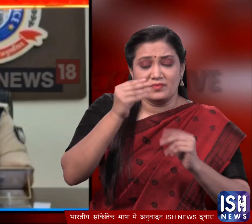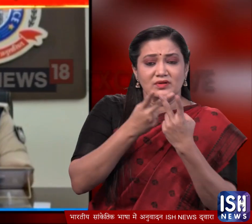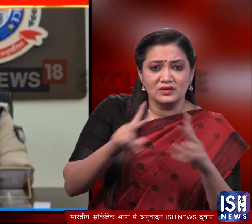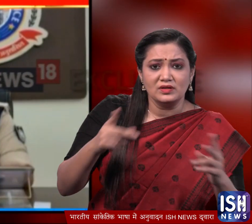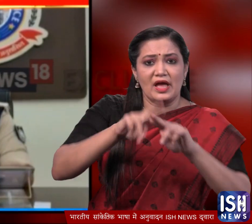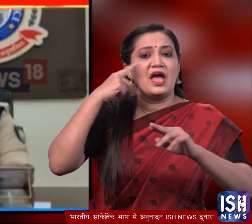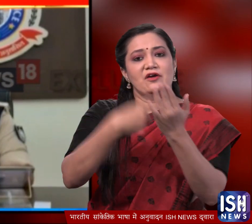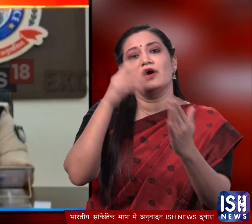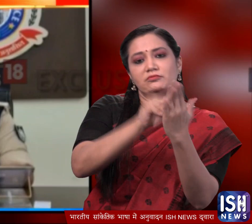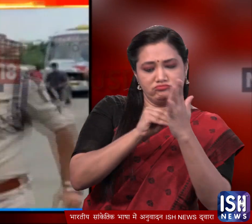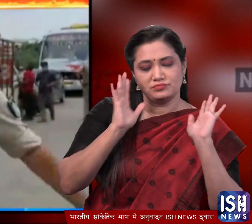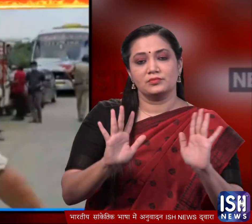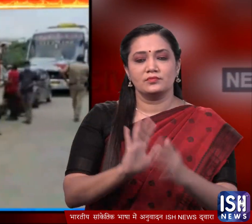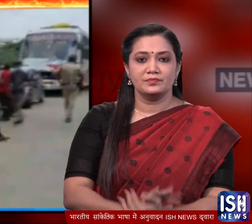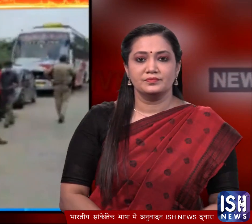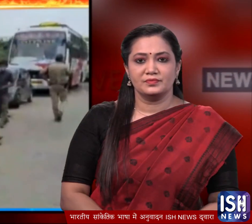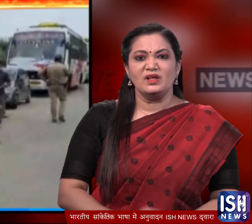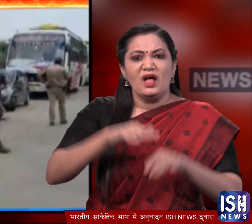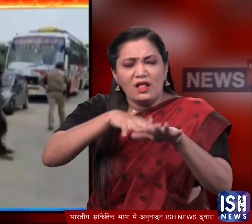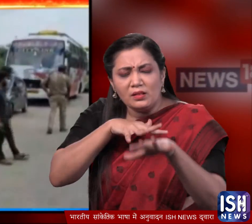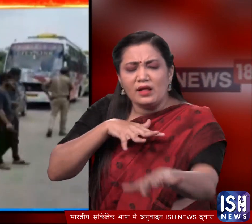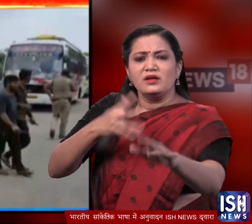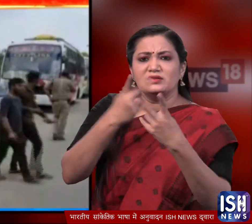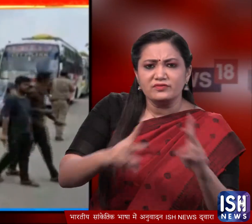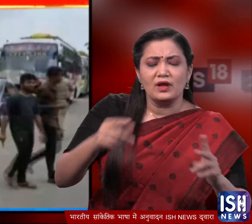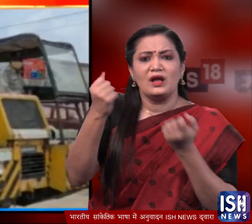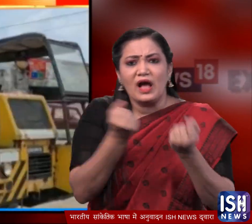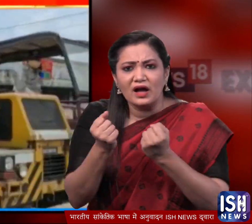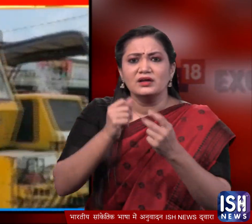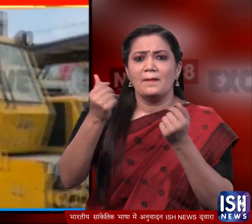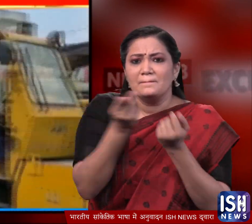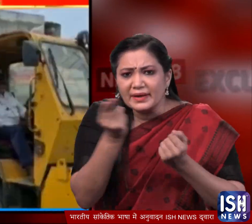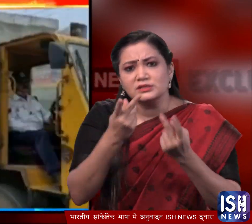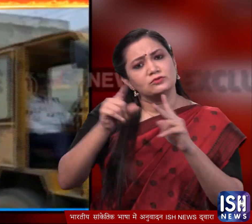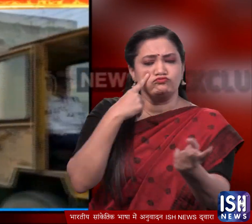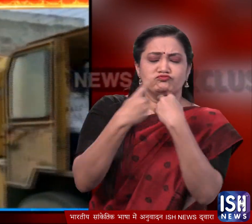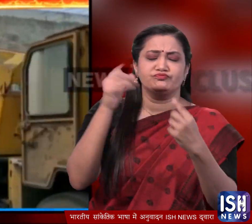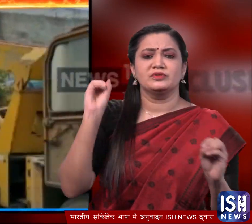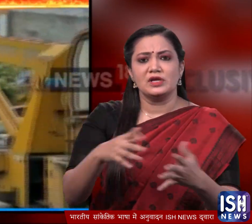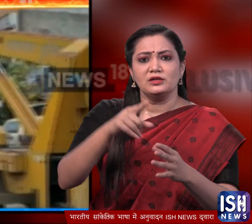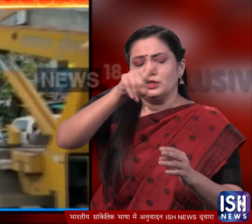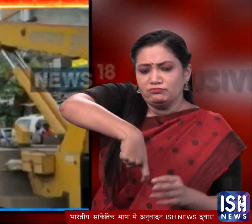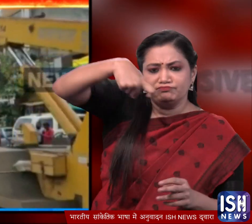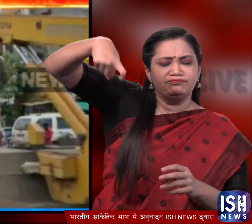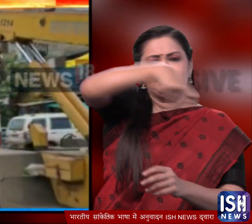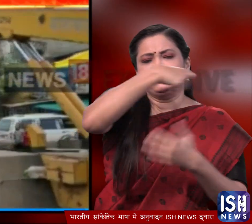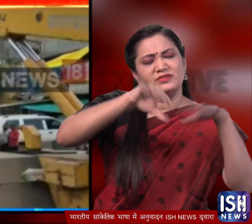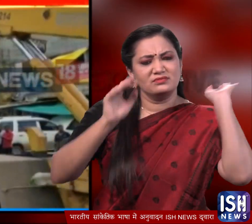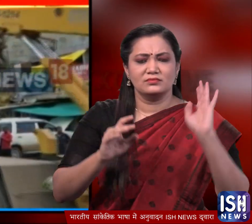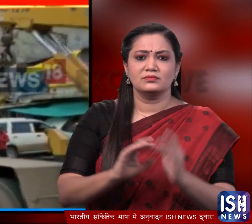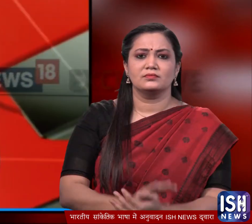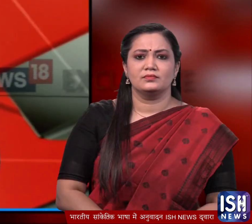उनके विरुद्ध FIR भी दर्ज कराई जाएगी। पुलिस ने जैम की वजह बनने वाली दूसरी गाड़ियों और बसों पर भी कार्रवाई की और उन्हें क्रेन से उठवाकर जब्त कर